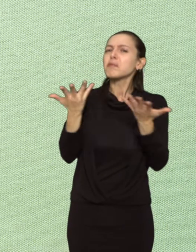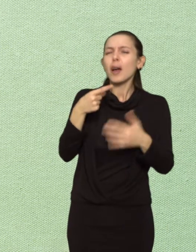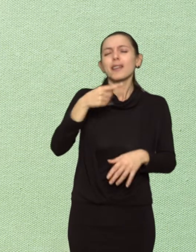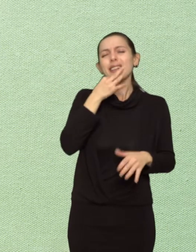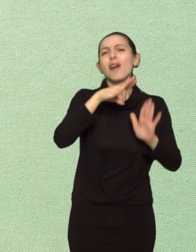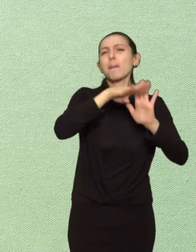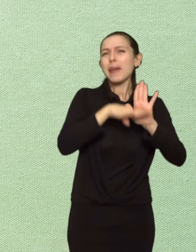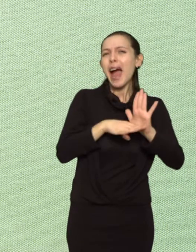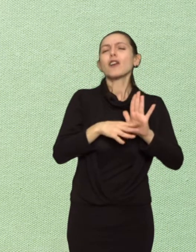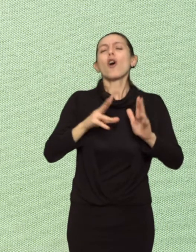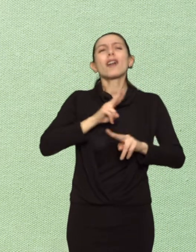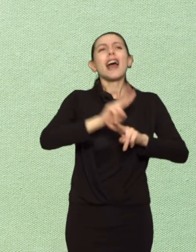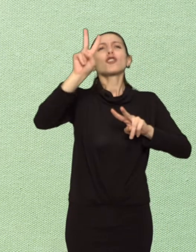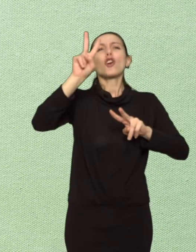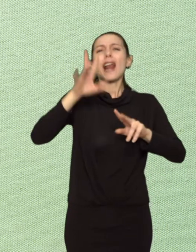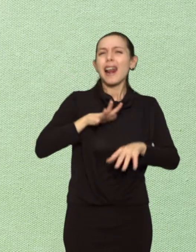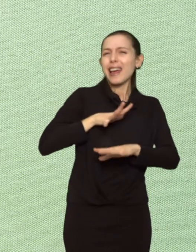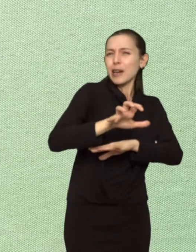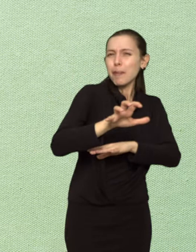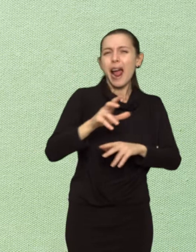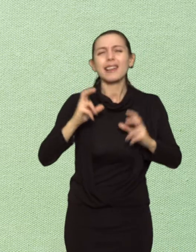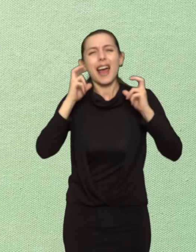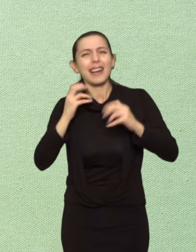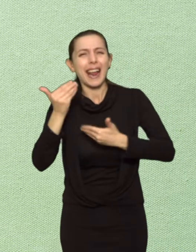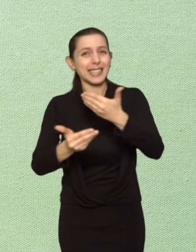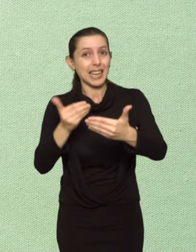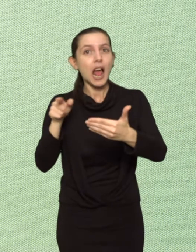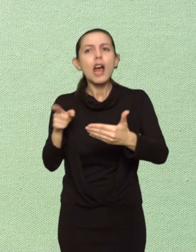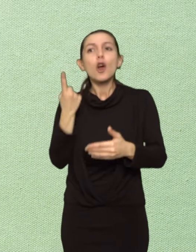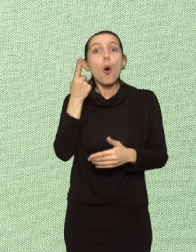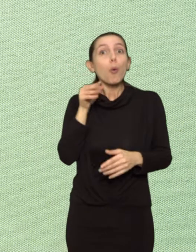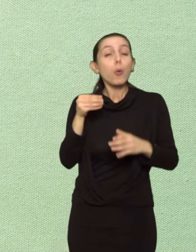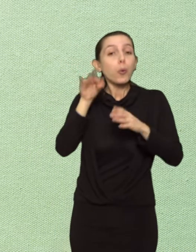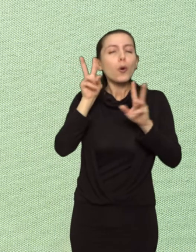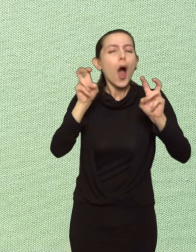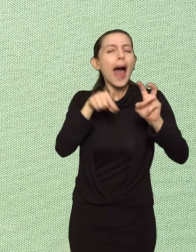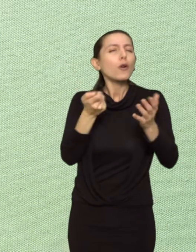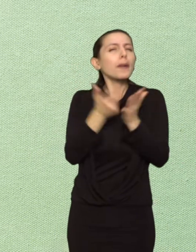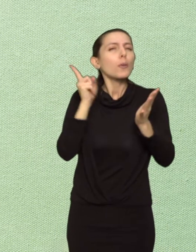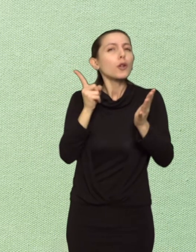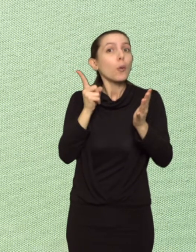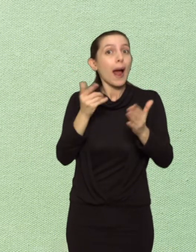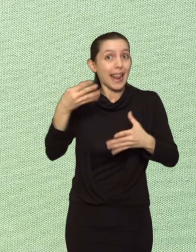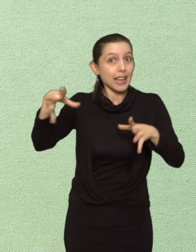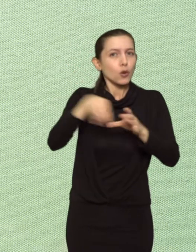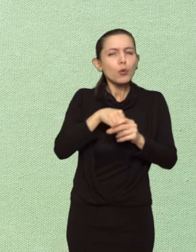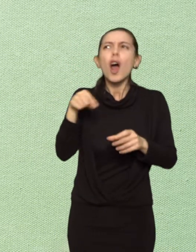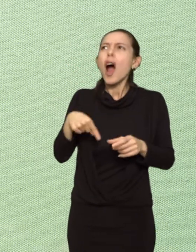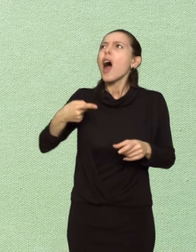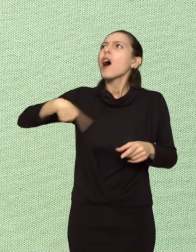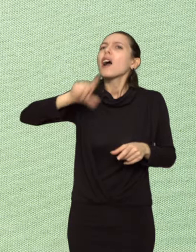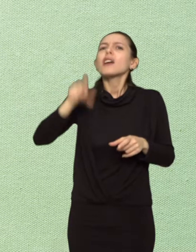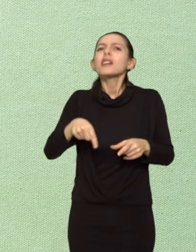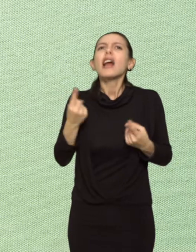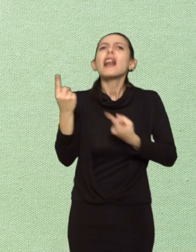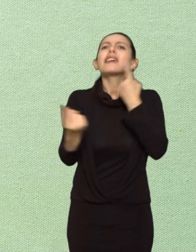Nazionale di Ripresa e Resilienza? Una delle sue parti fondamentali è appunto l'inclusione. Come siamo messi per quanto riguarda il